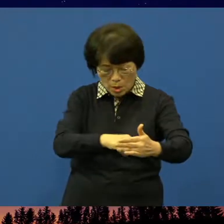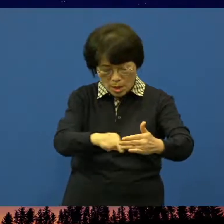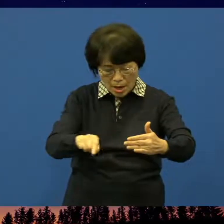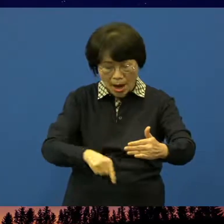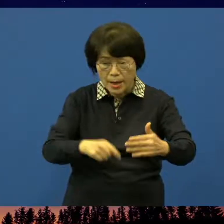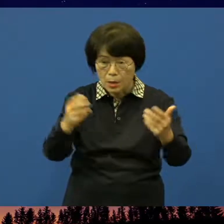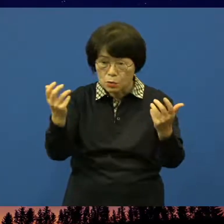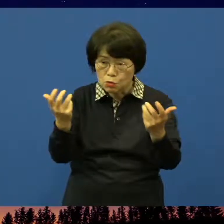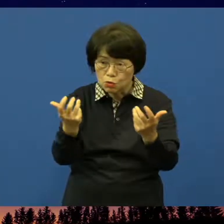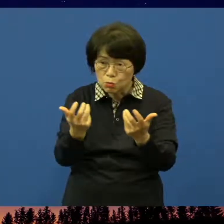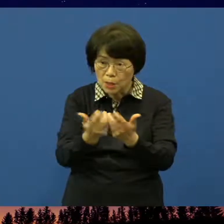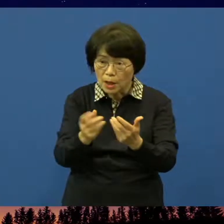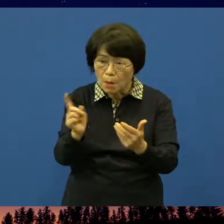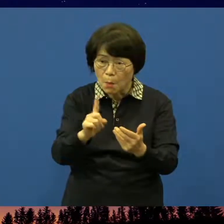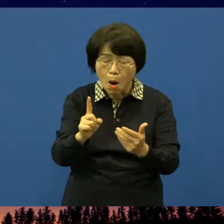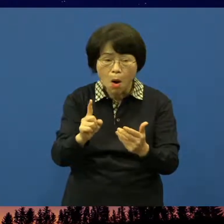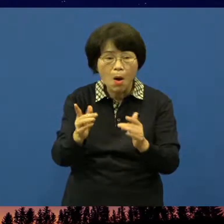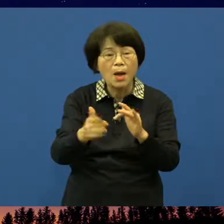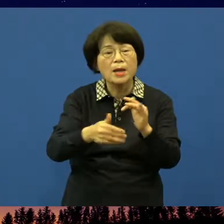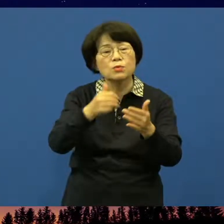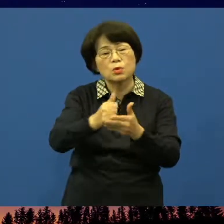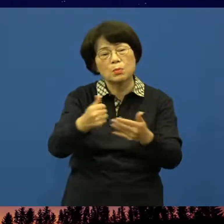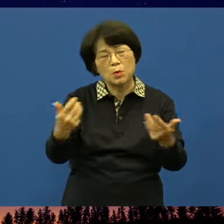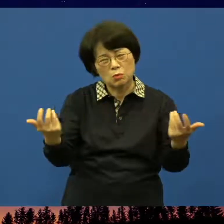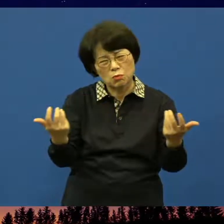돼요? 예수로 충만해야 돼요.